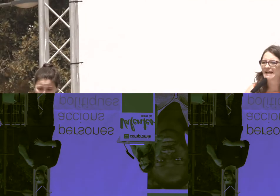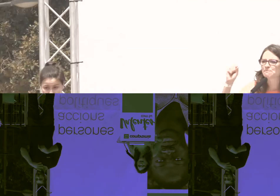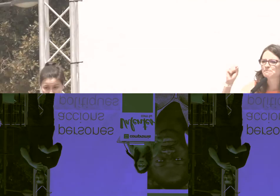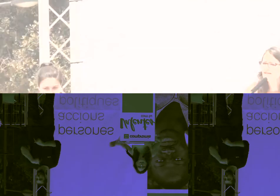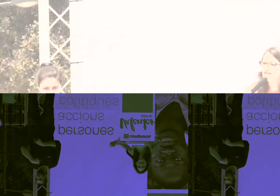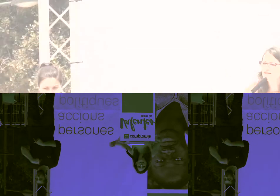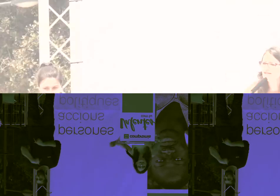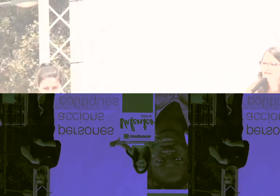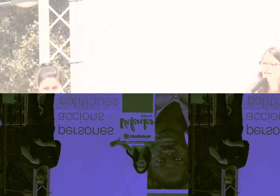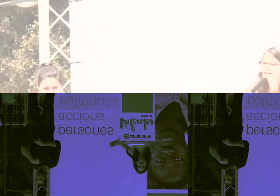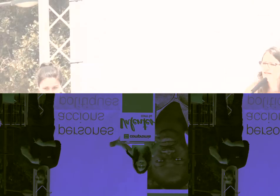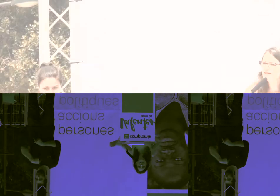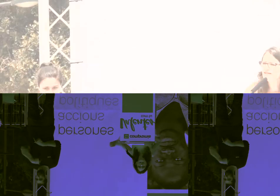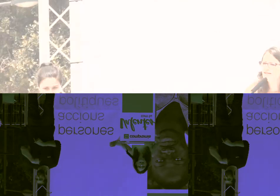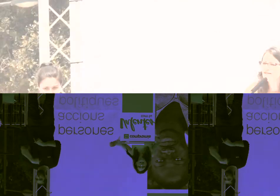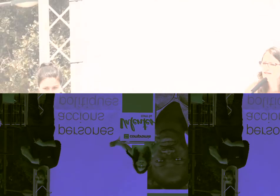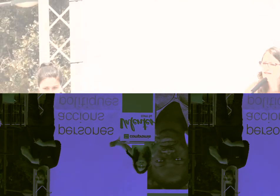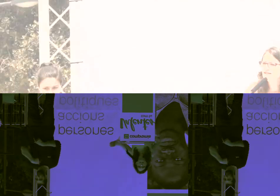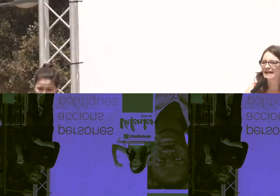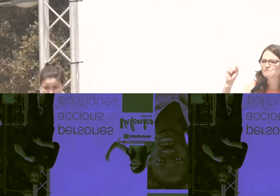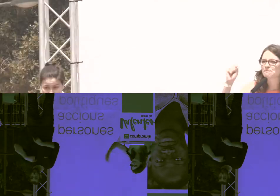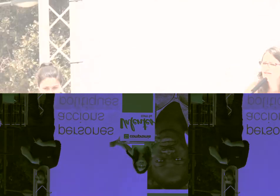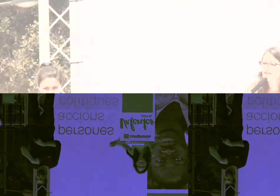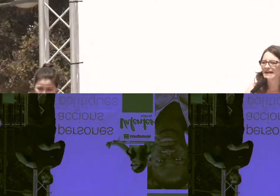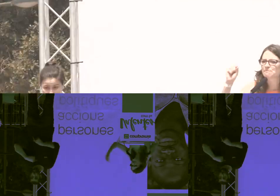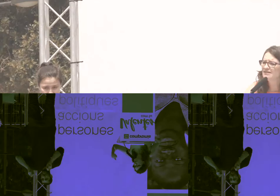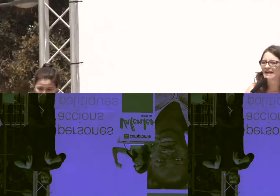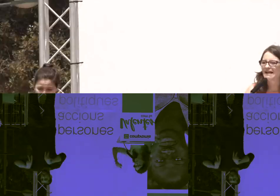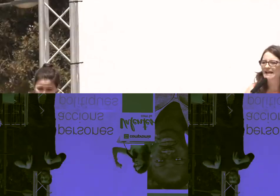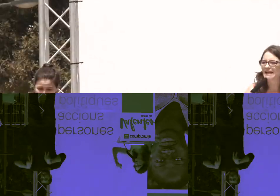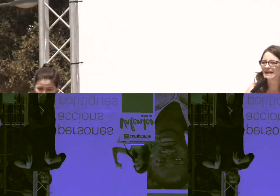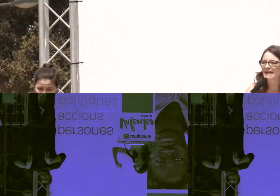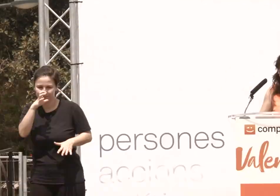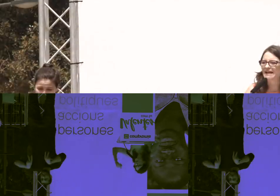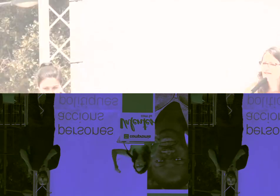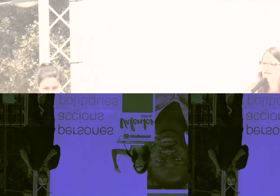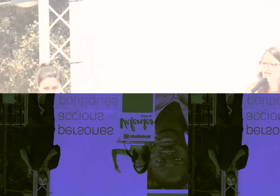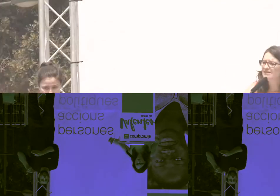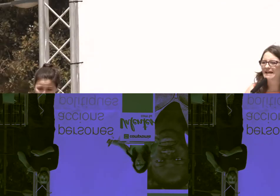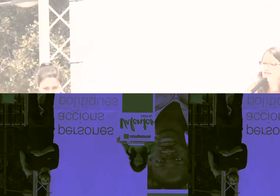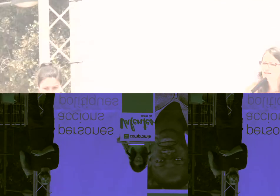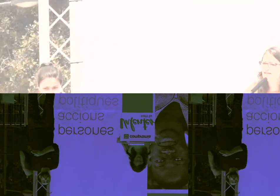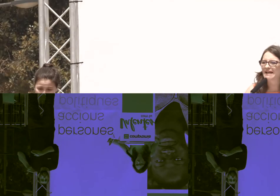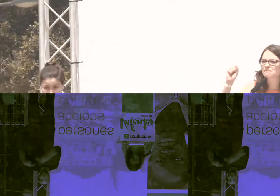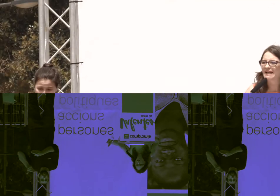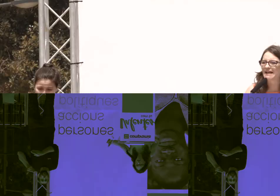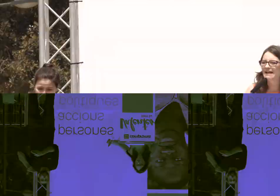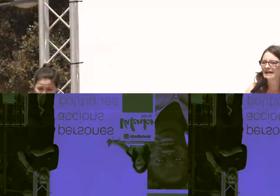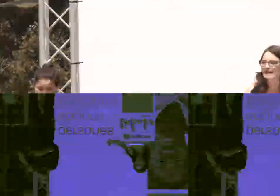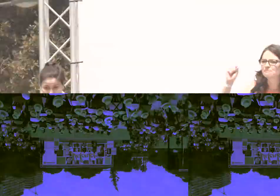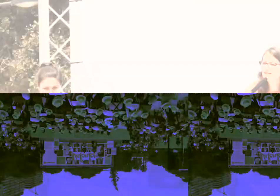OCDE. Quant feia que no felicitaven el govern valencià per algo bo, si no només apareguem per coses roïnes.